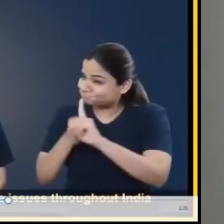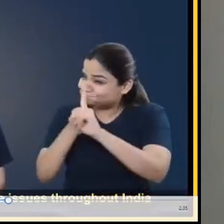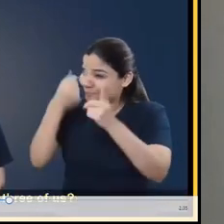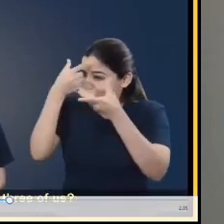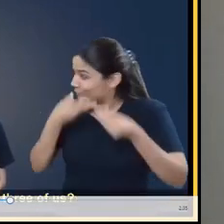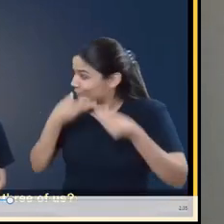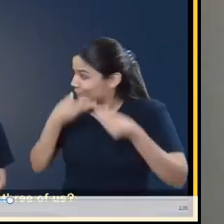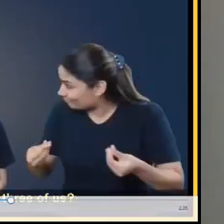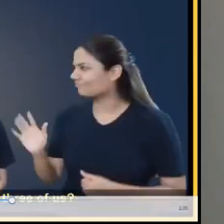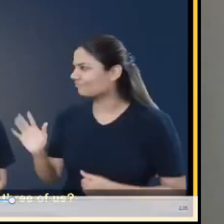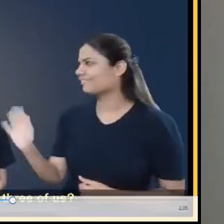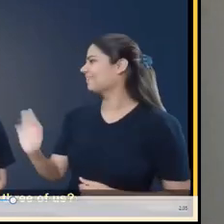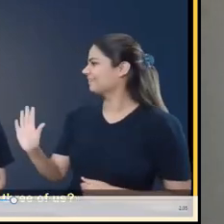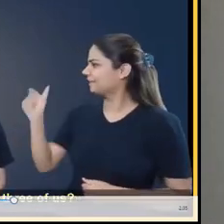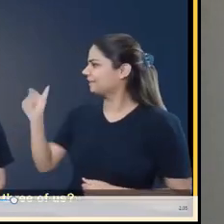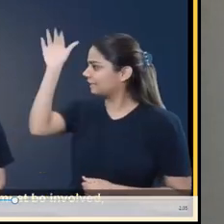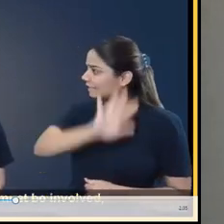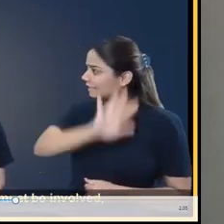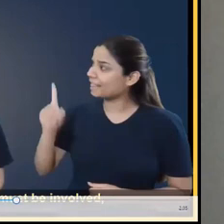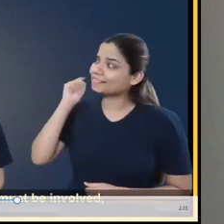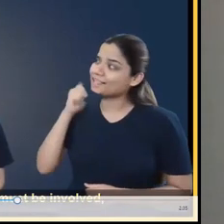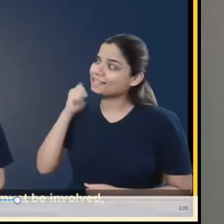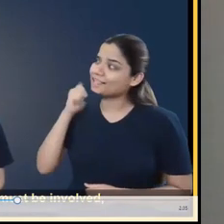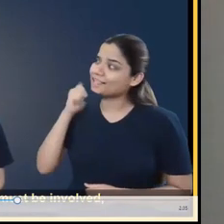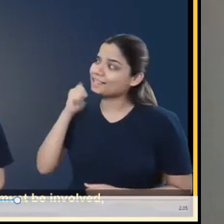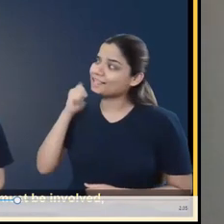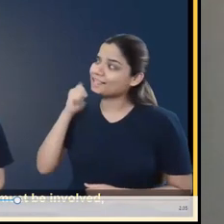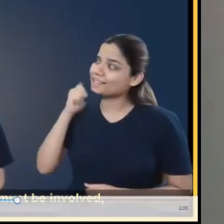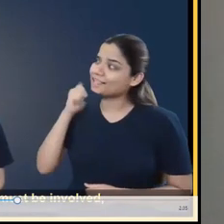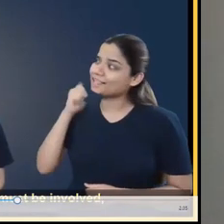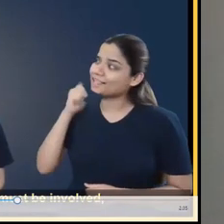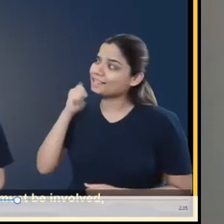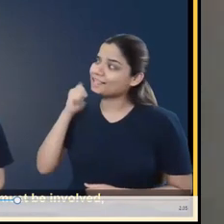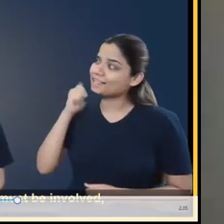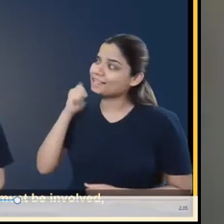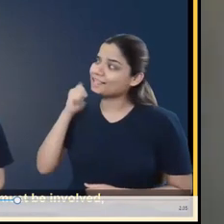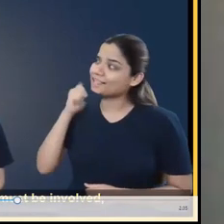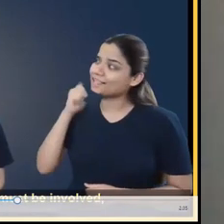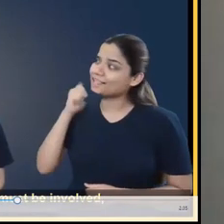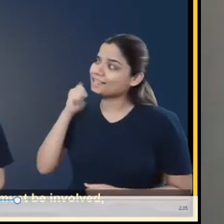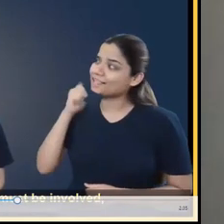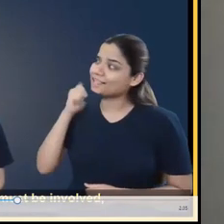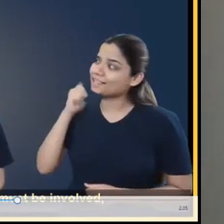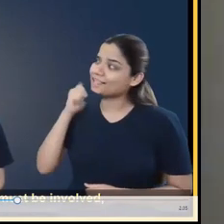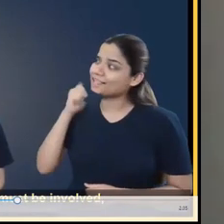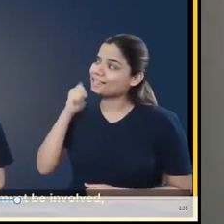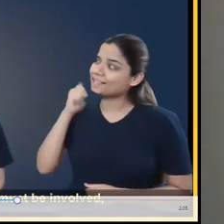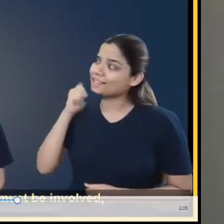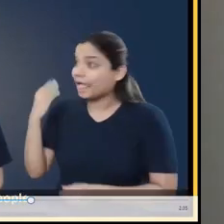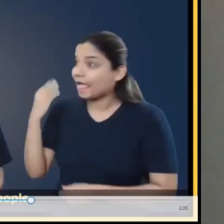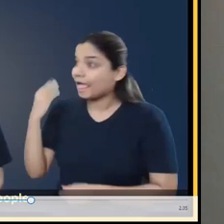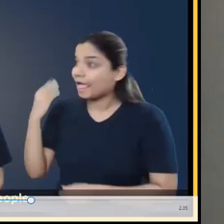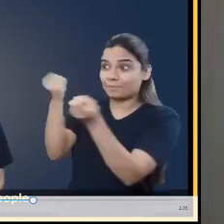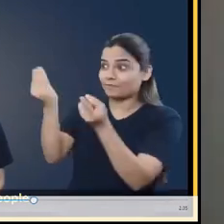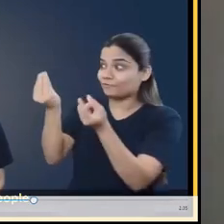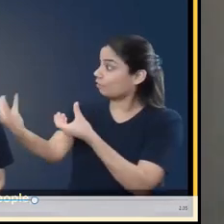भारत में इन मुद्दों को हल करने के बोझ को हम में से सिर्फ 3 से सुलझाया जा सकता है? पूरे भारत के बधिर नेताओं को शामिल किया जाना चाहिए, जिनमें